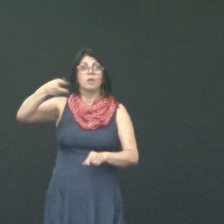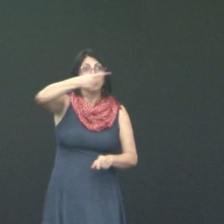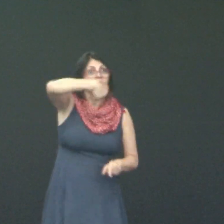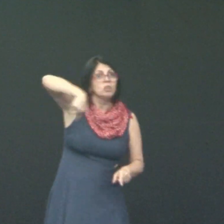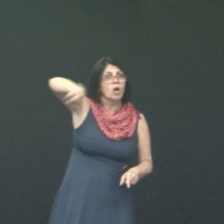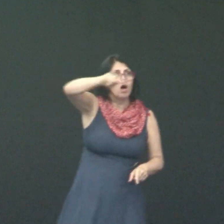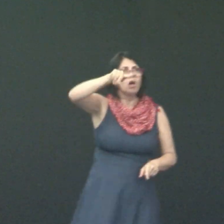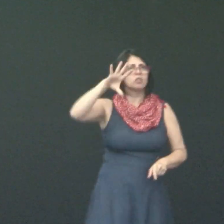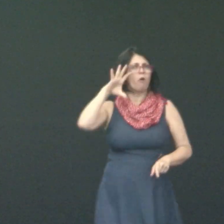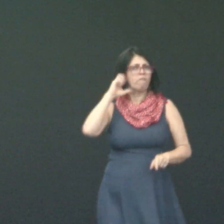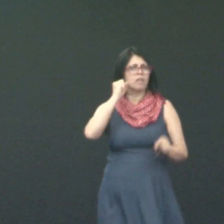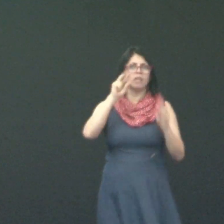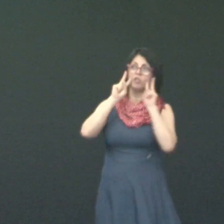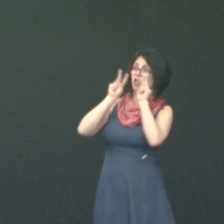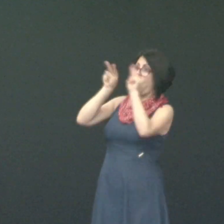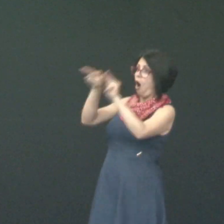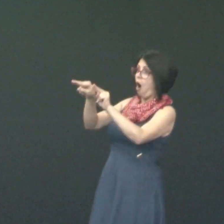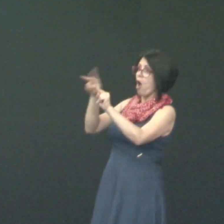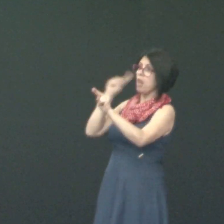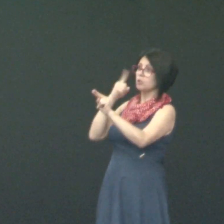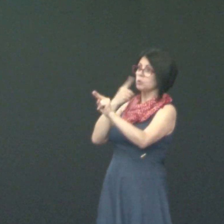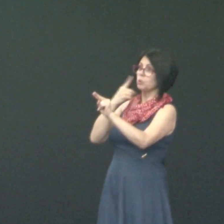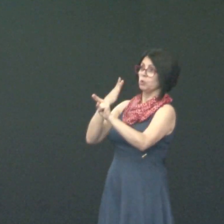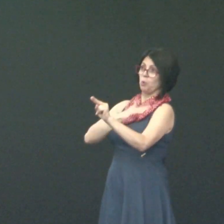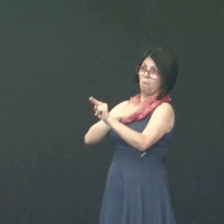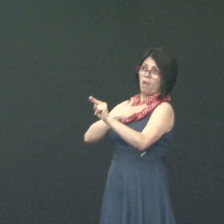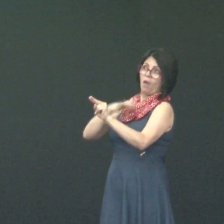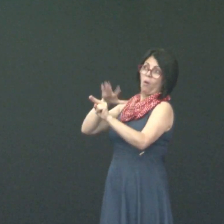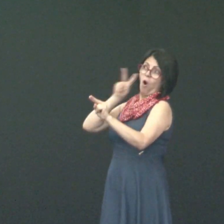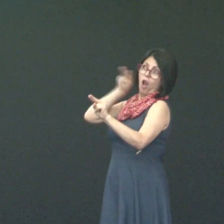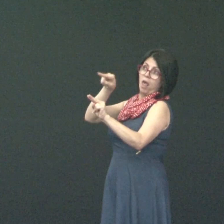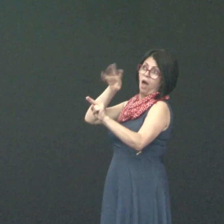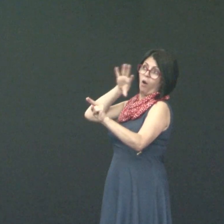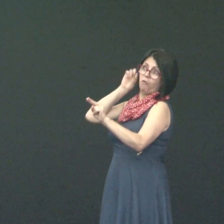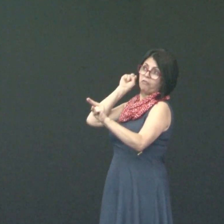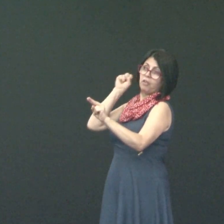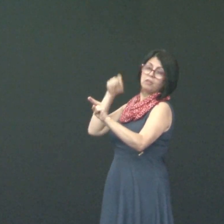que devemos fazer. E os ouvintes observam,